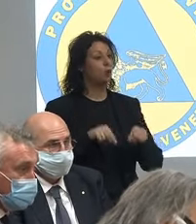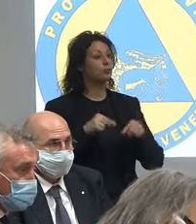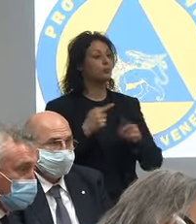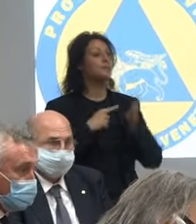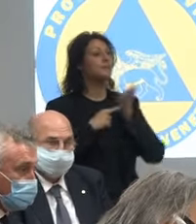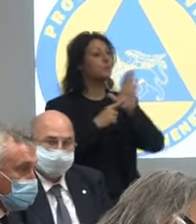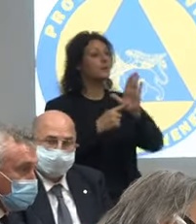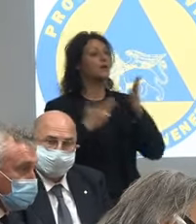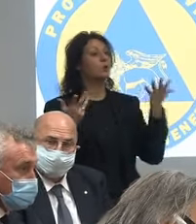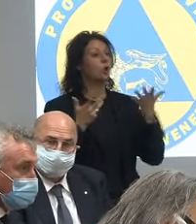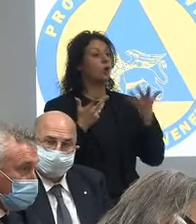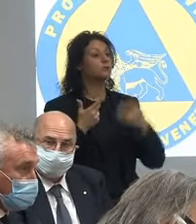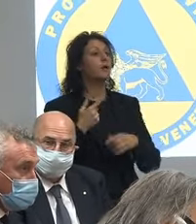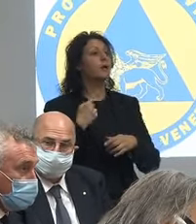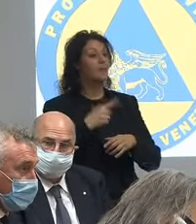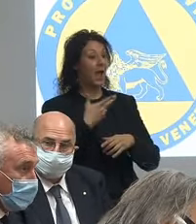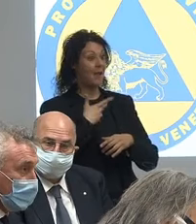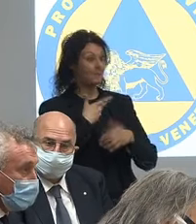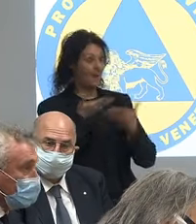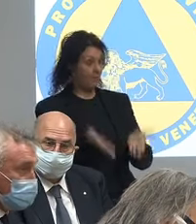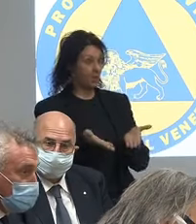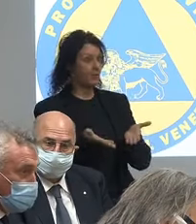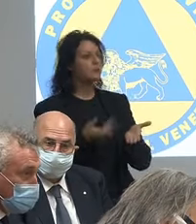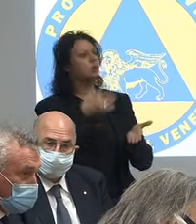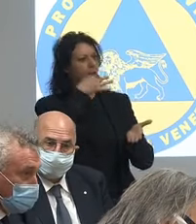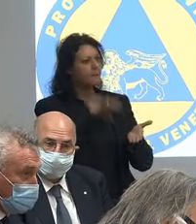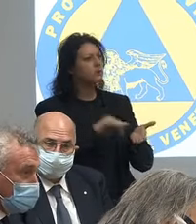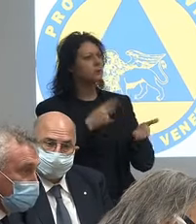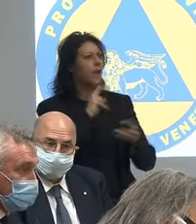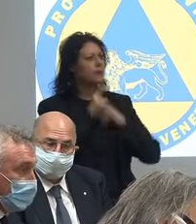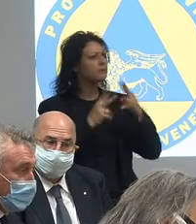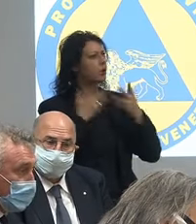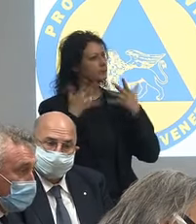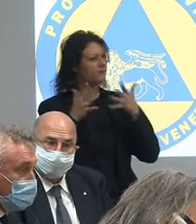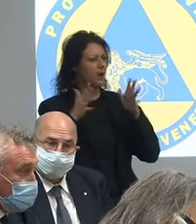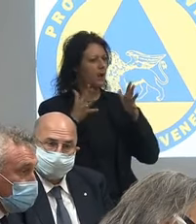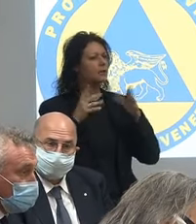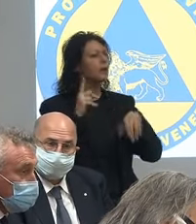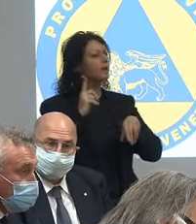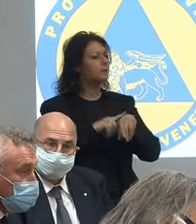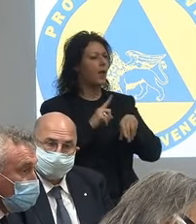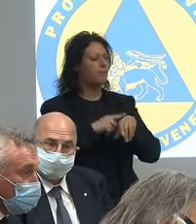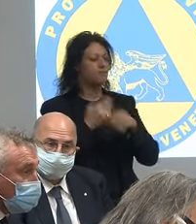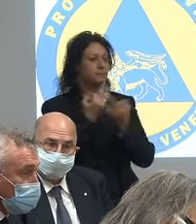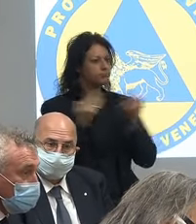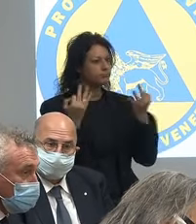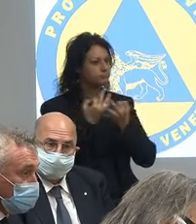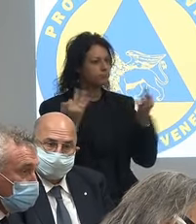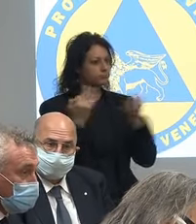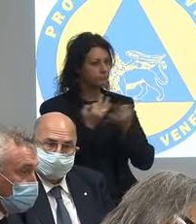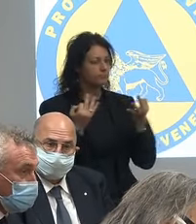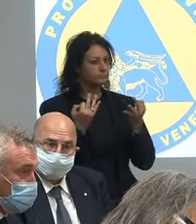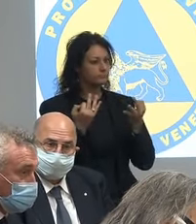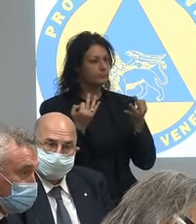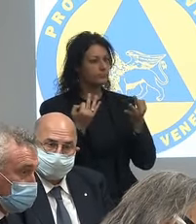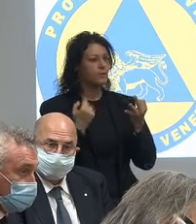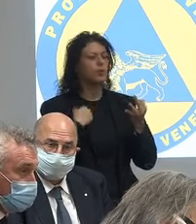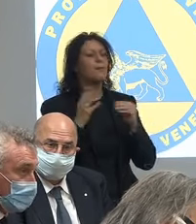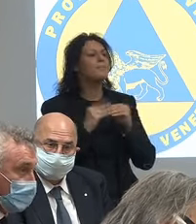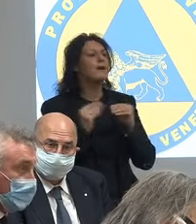di essere in grado di dare risposte straordinarie in tempi straordinari, e credo non ci sia nulla che potevamo fare che non